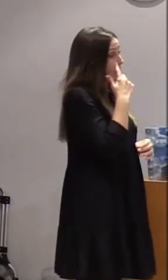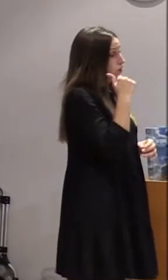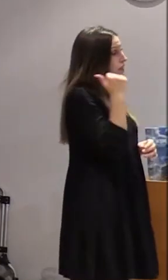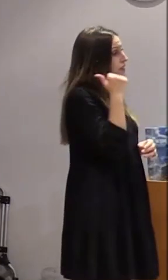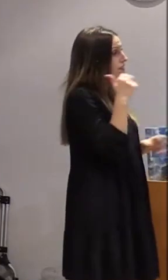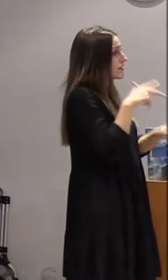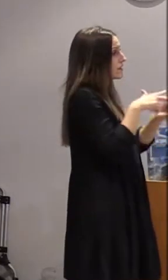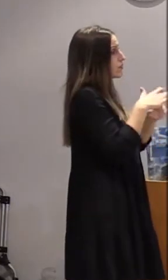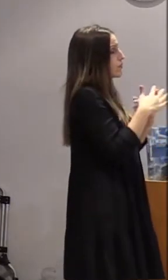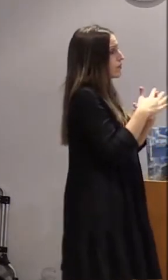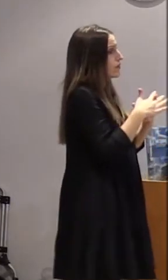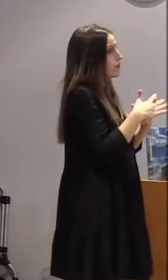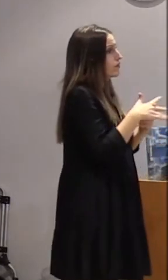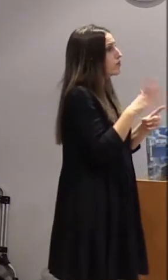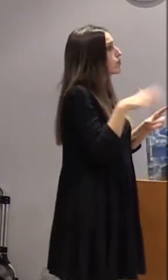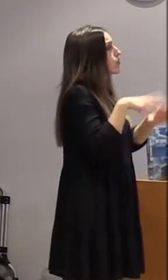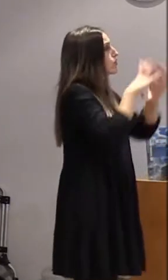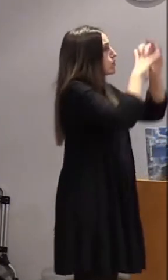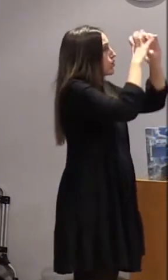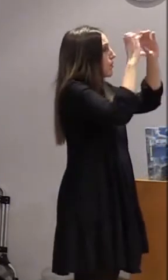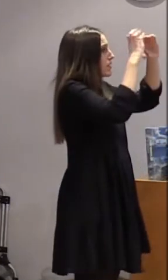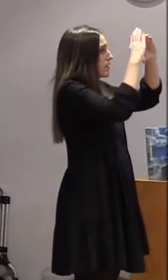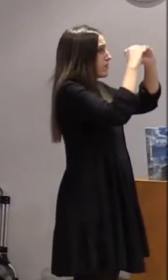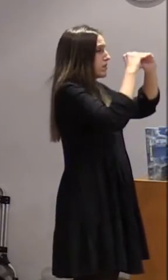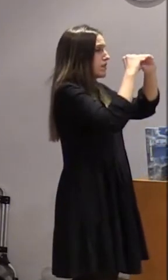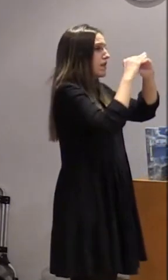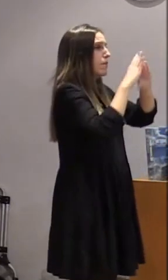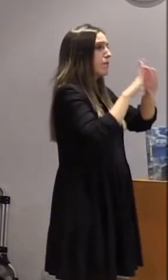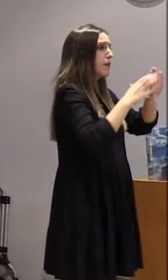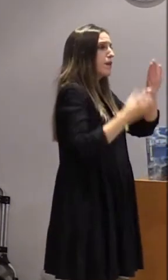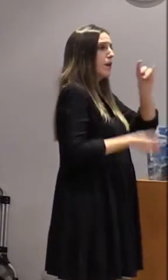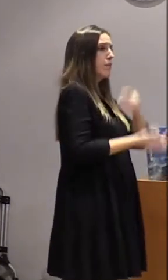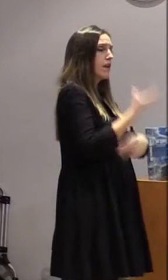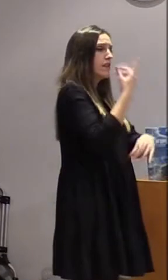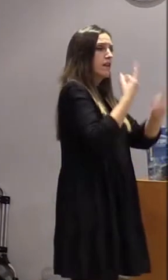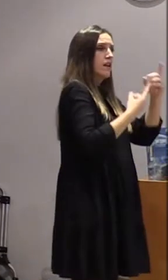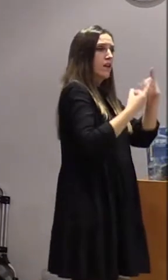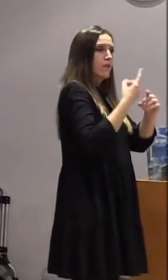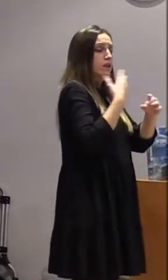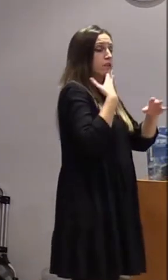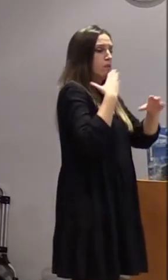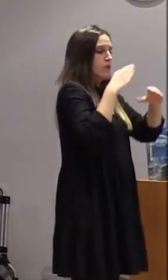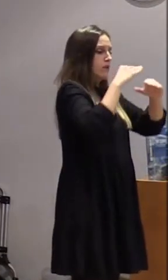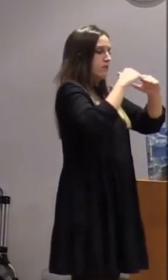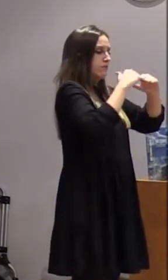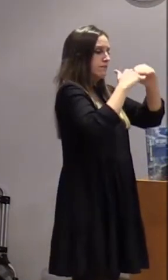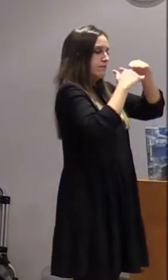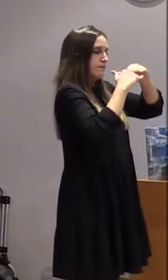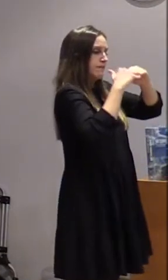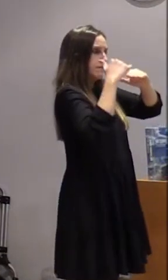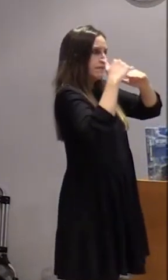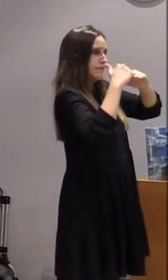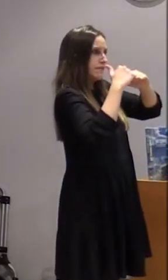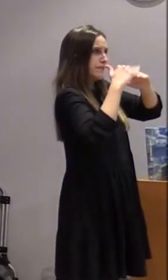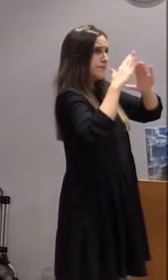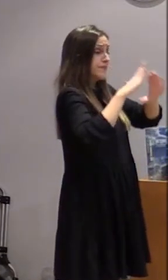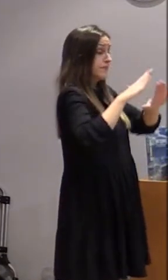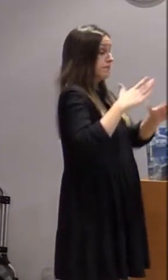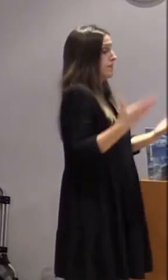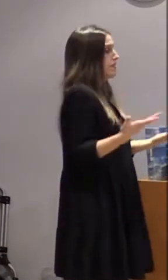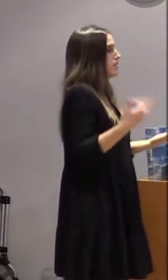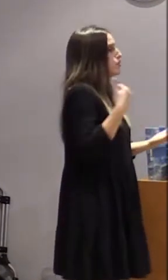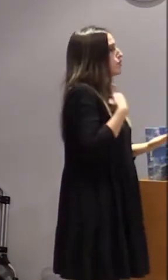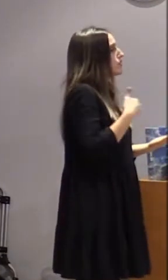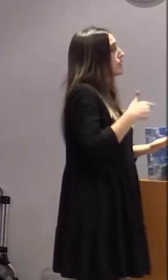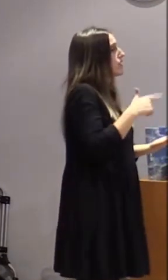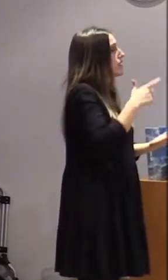este caso son nubes aplastadas, pero aparecen varias de ellas como solapadas. De hecho, en el cuadro del bautismo